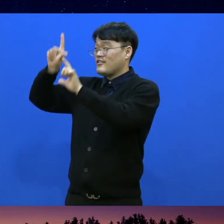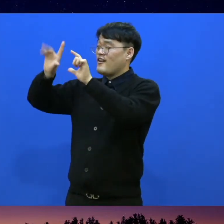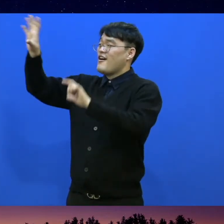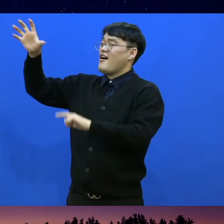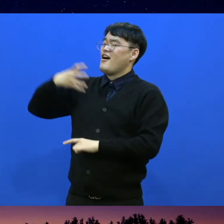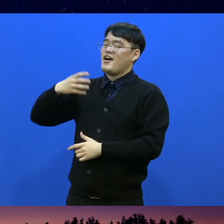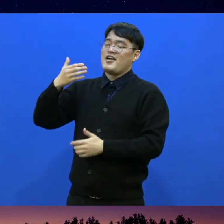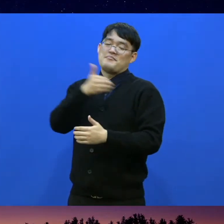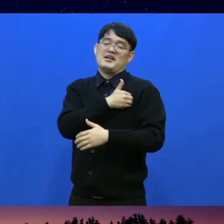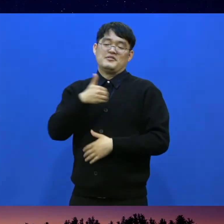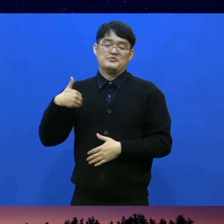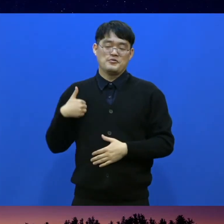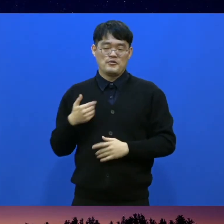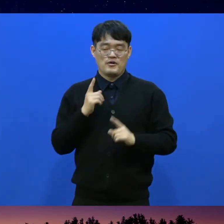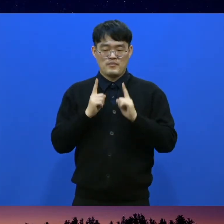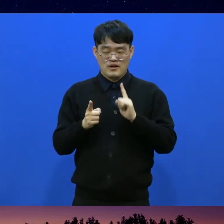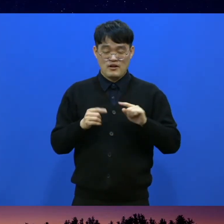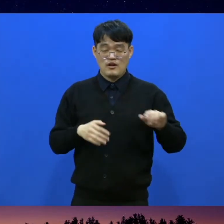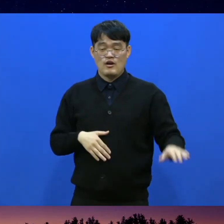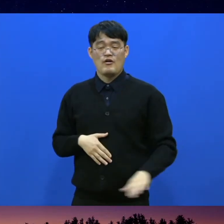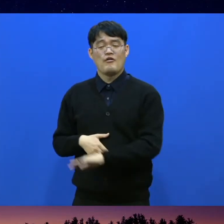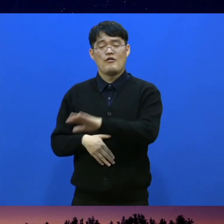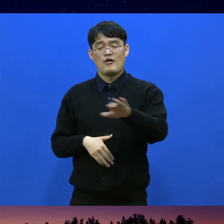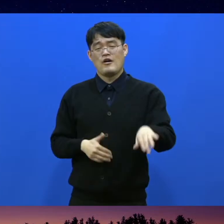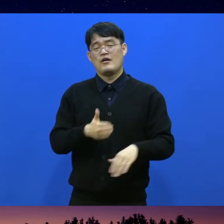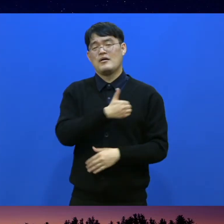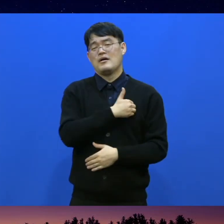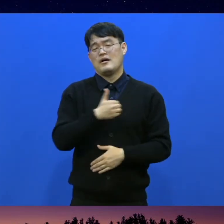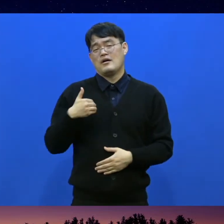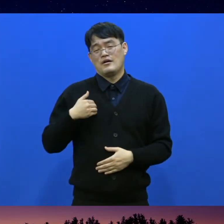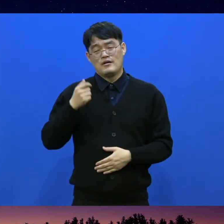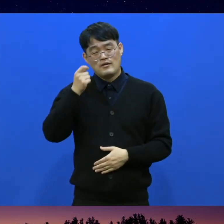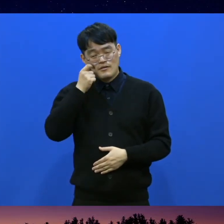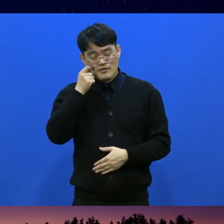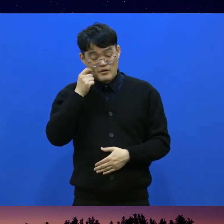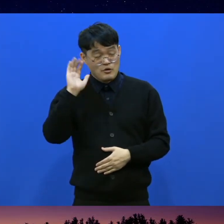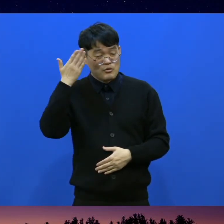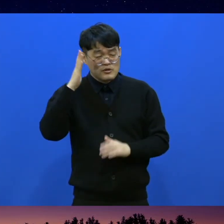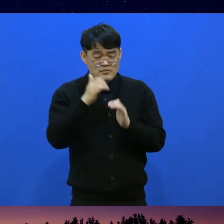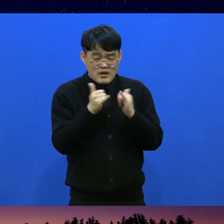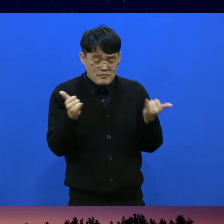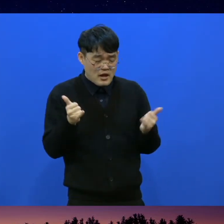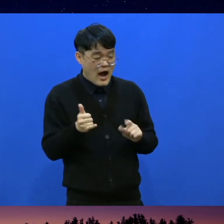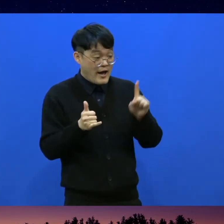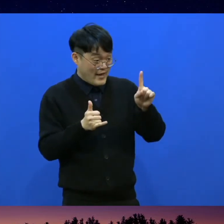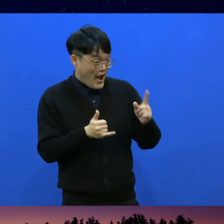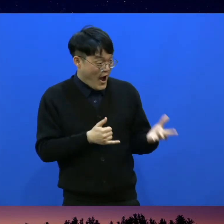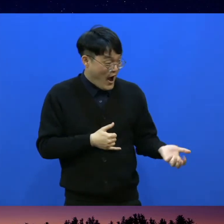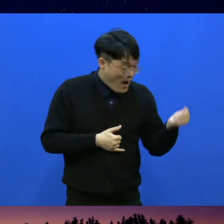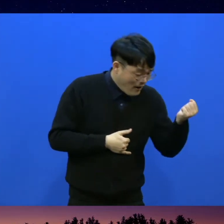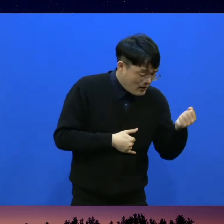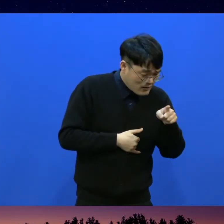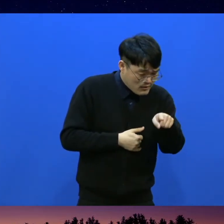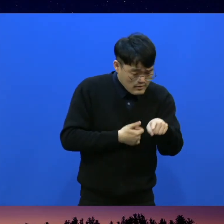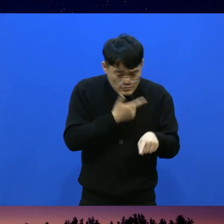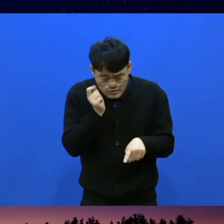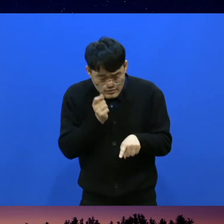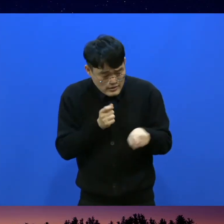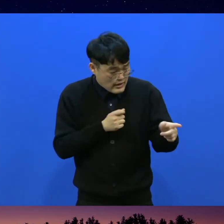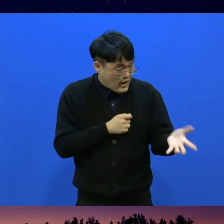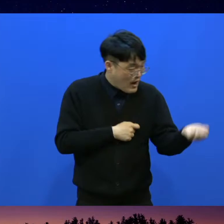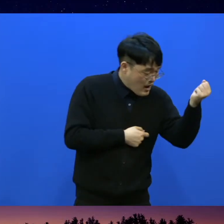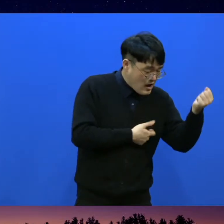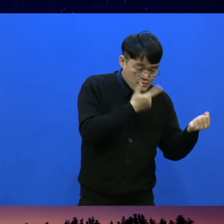여러분 우리는 쉽게 만족할 수 없는 존재들입니다. 현대인들은 까다로워요. 여러분 하나를 갖추면 다른 하나가 또 부족해 보여요. 모든 것을 가진 것 같은데 또